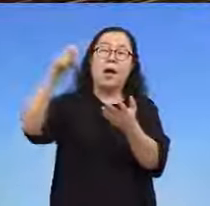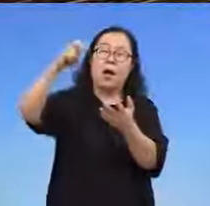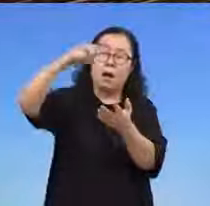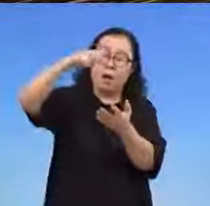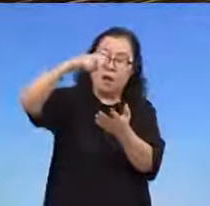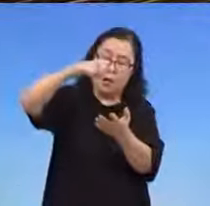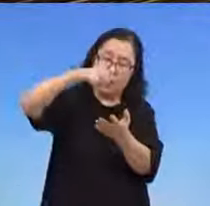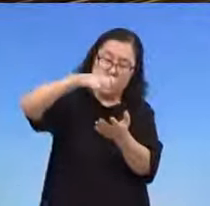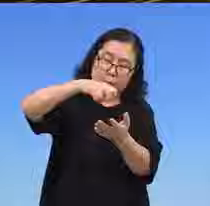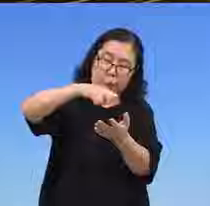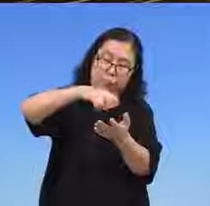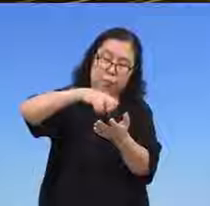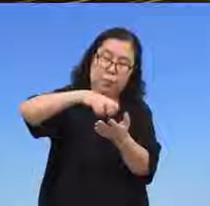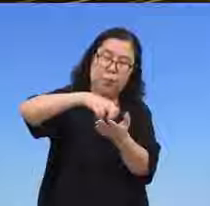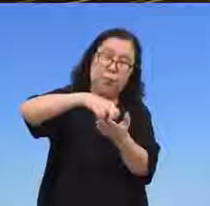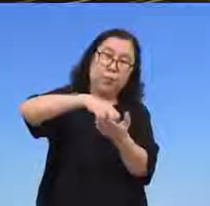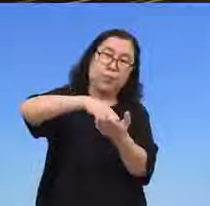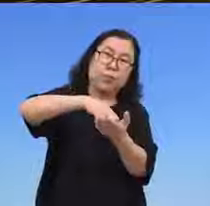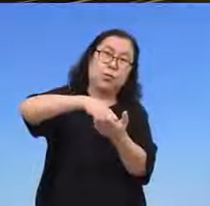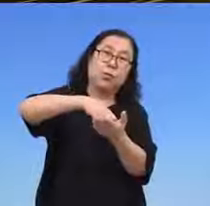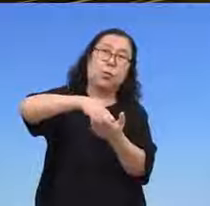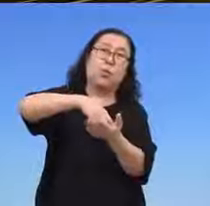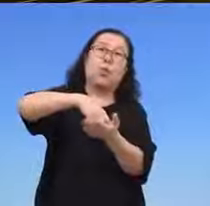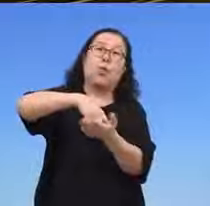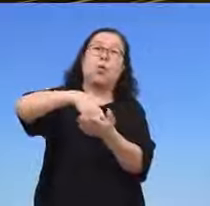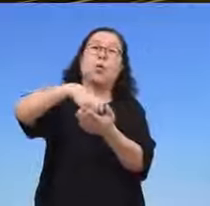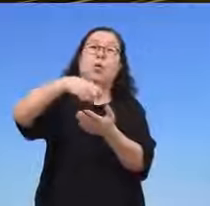무릎 꿇고